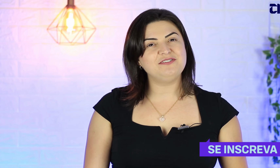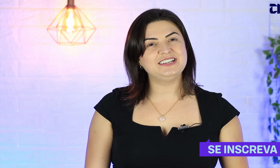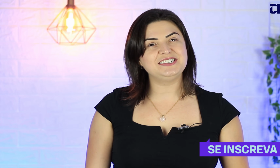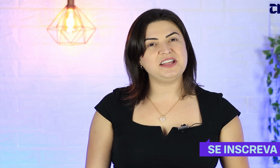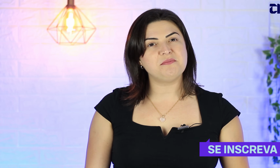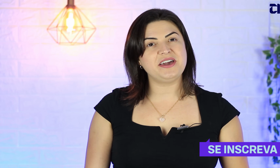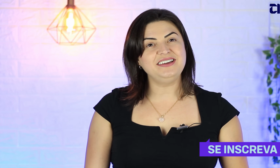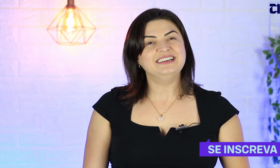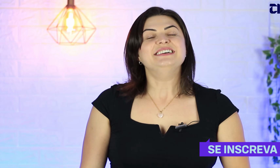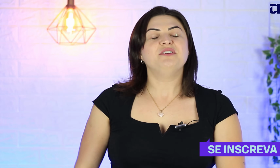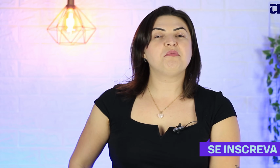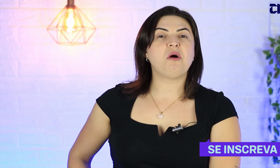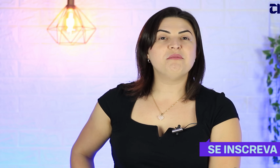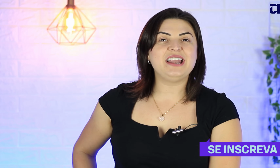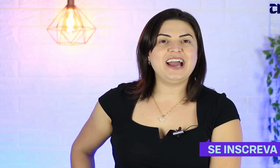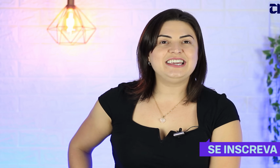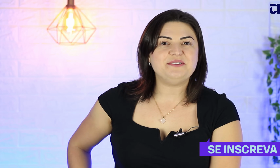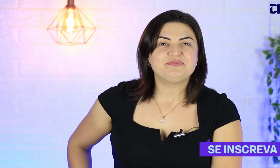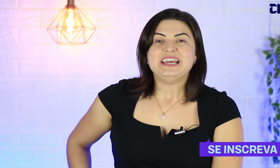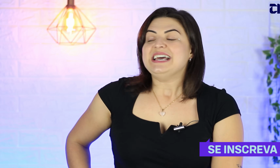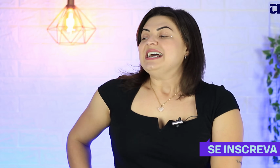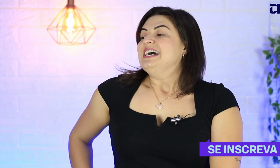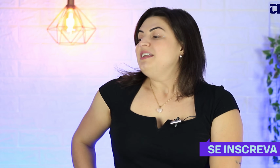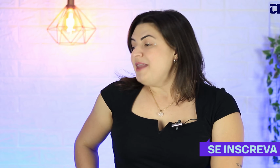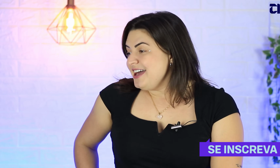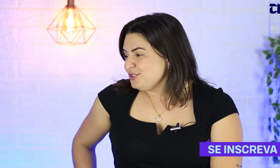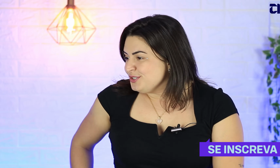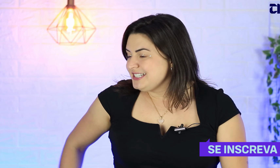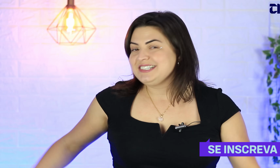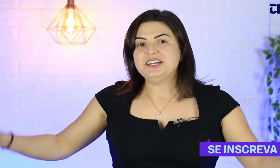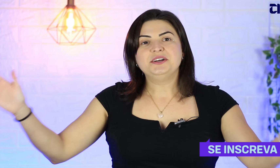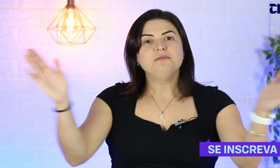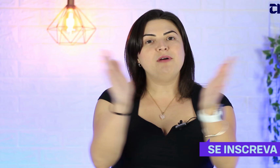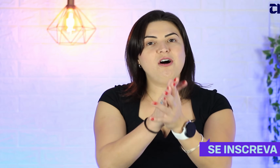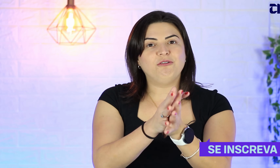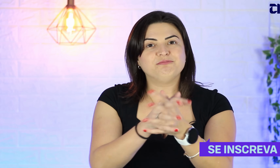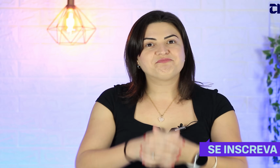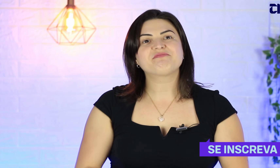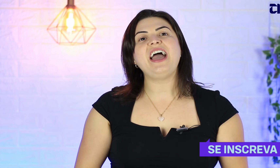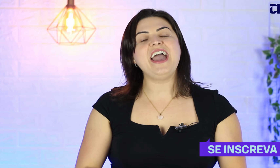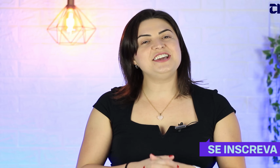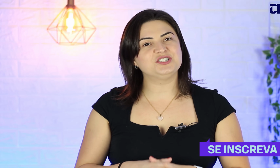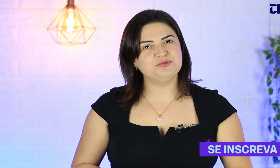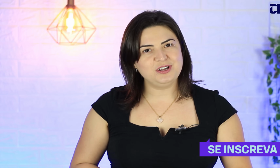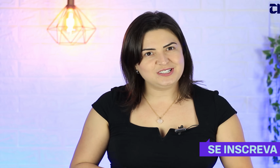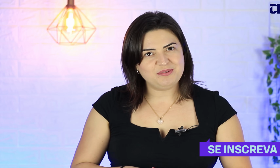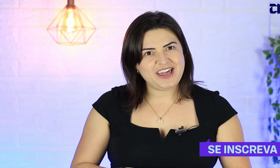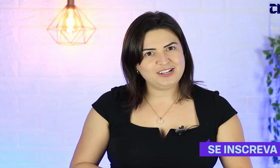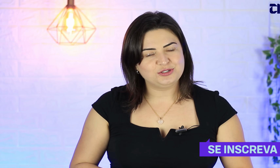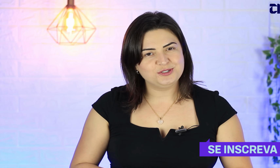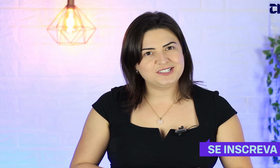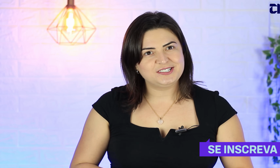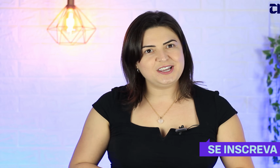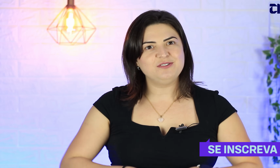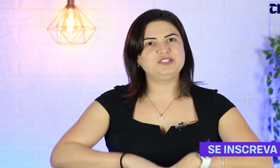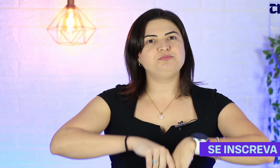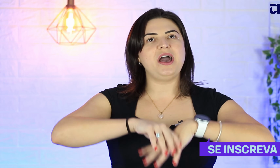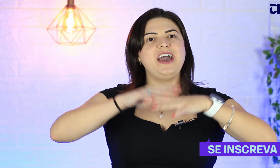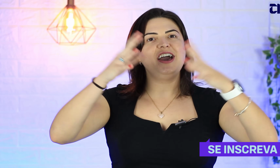live desse tema, hein? Vamos combinar aqui. Libretos. Bom, é isso meus Libretos. Eu espero